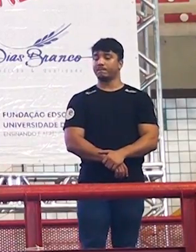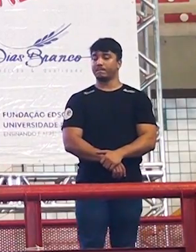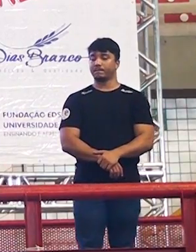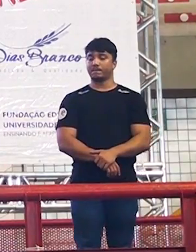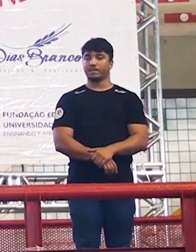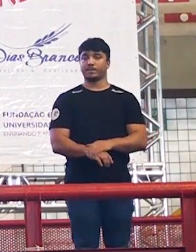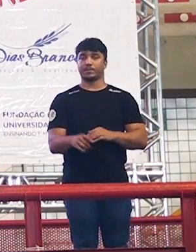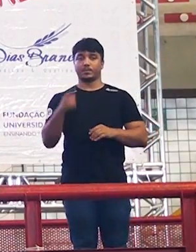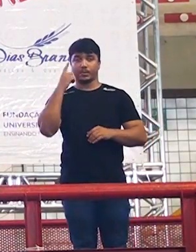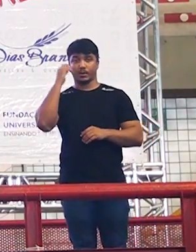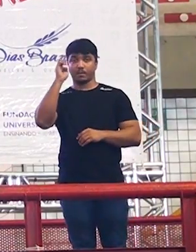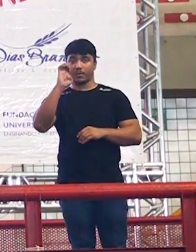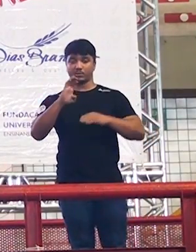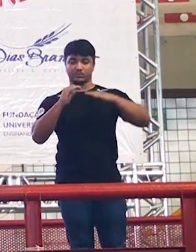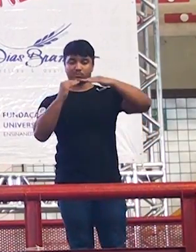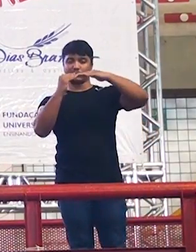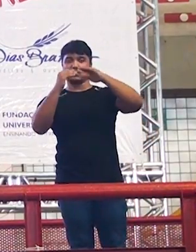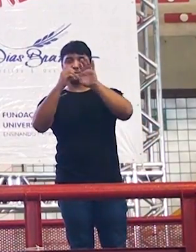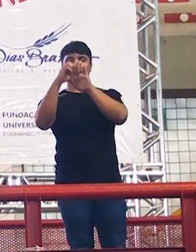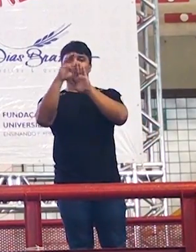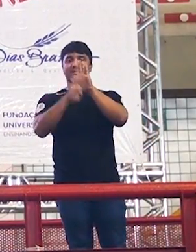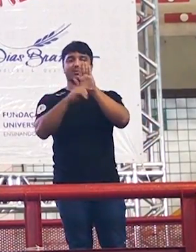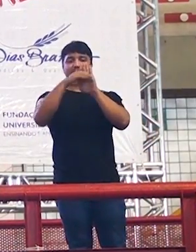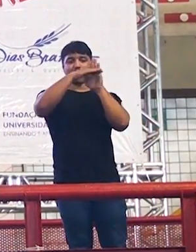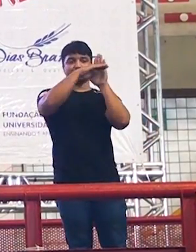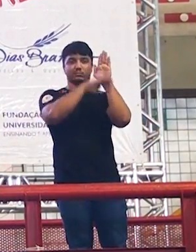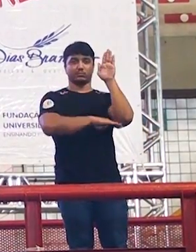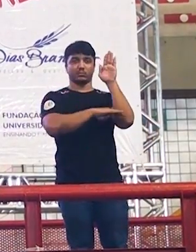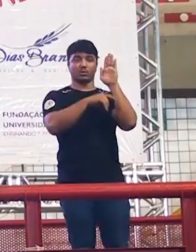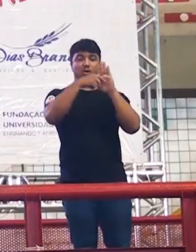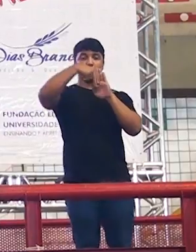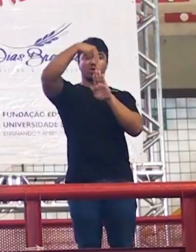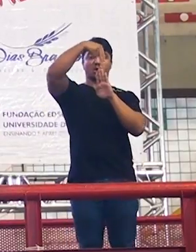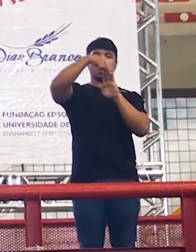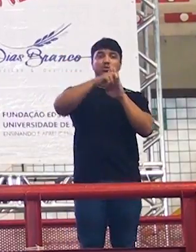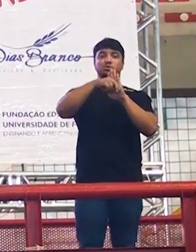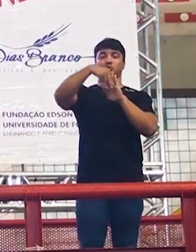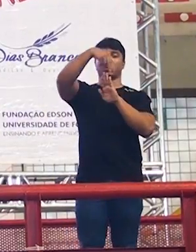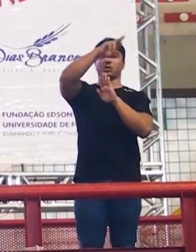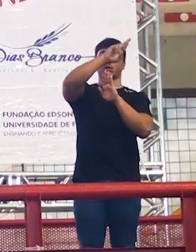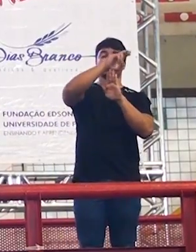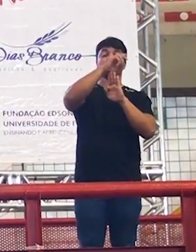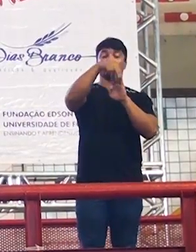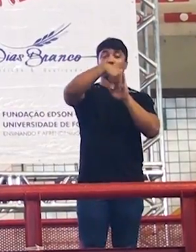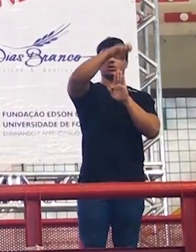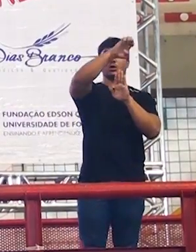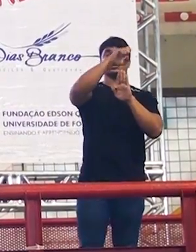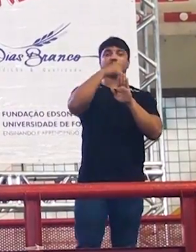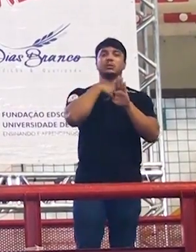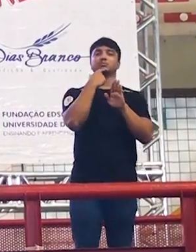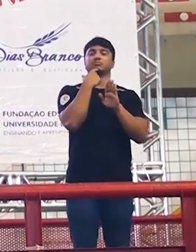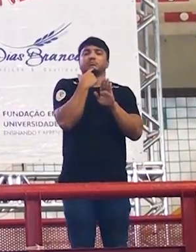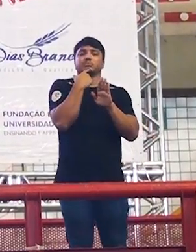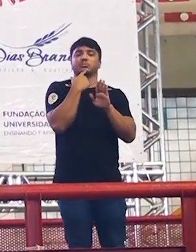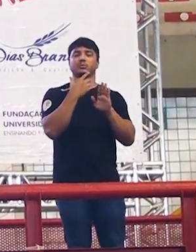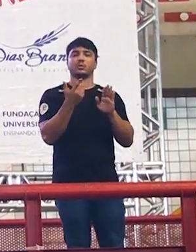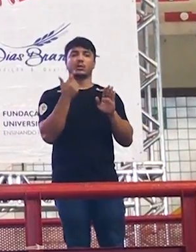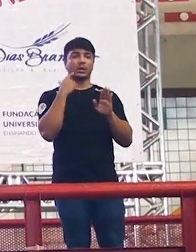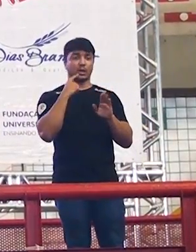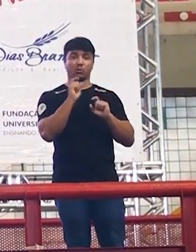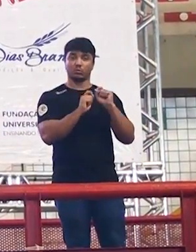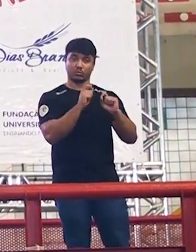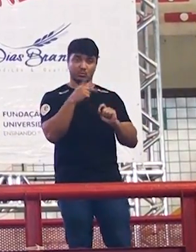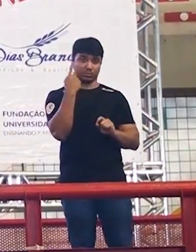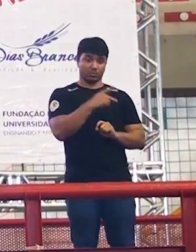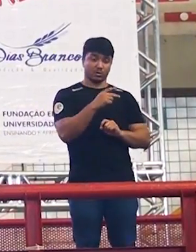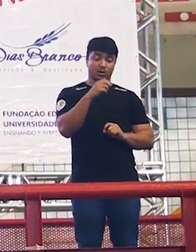concentrarem do meio do Brasil para baixo. Na parte de cima, norte e nordeste, praticamente não há hidrelétricas. Significa que a nossa